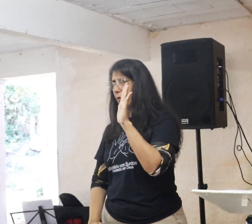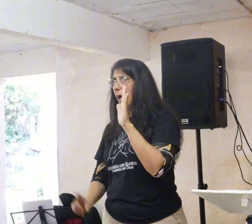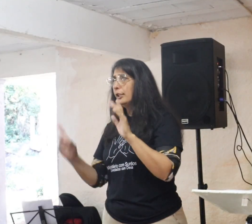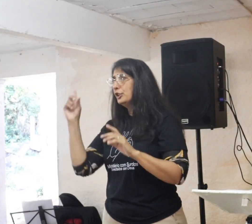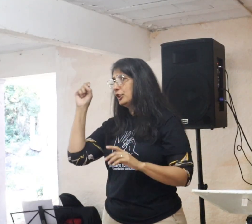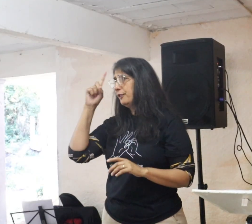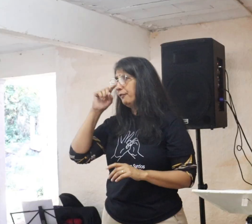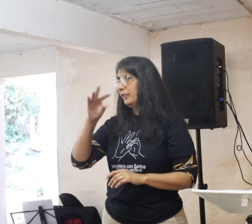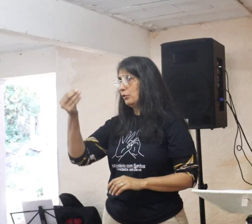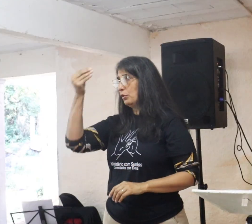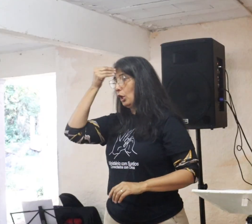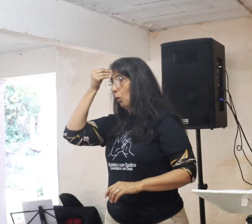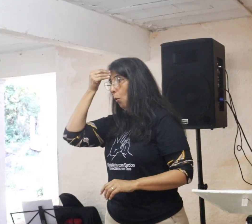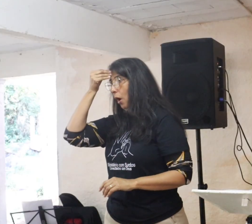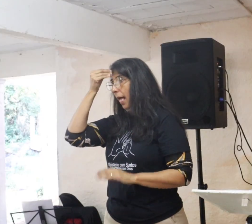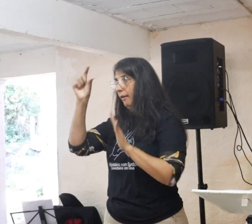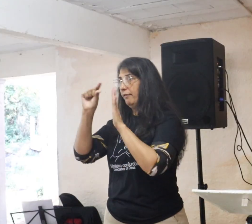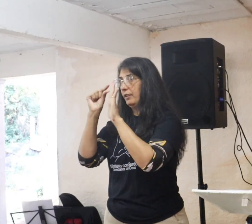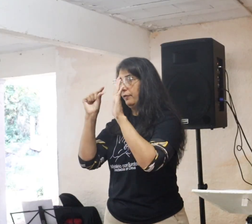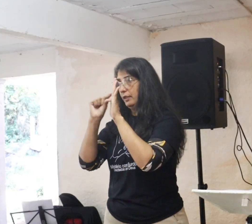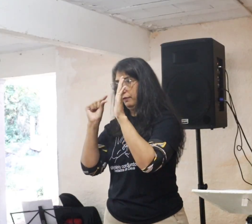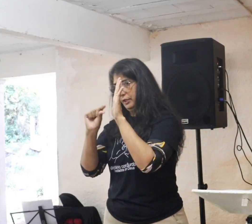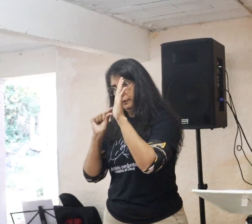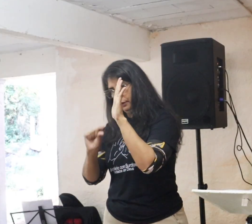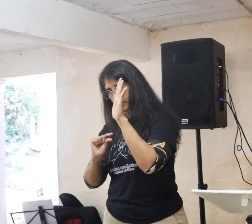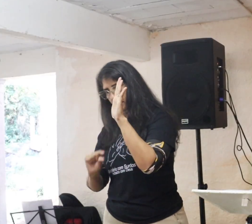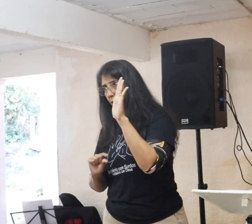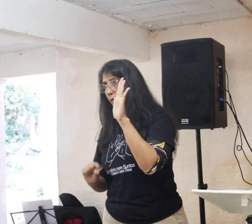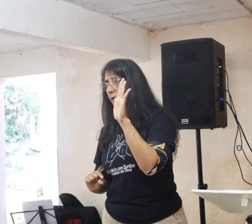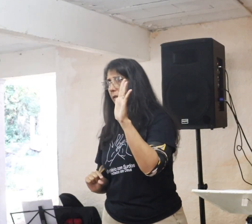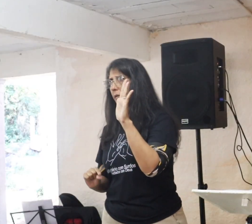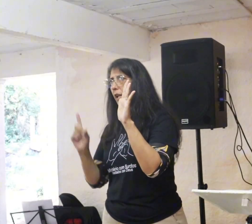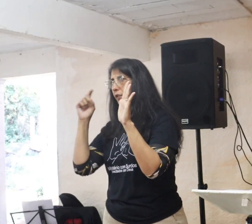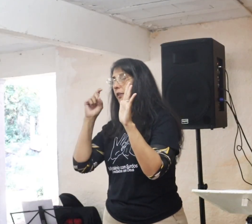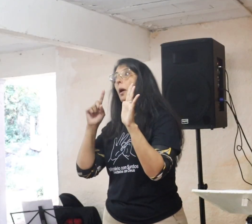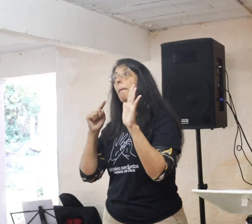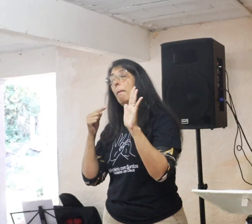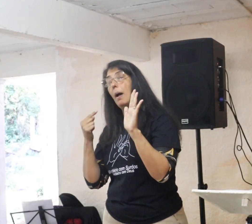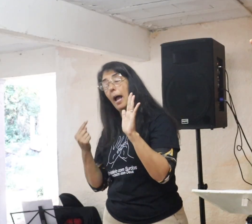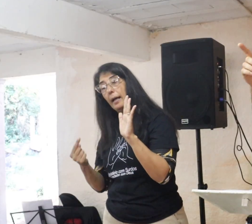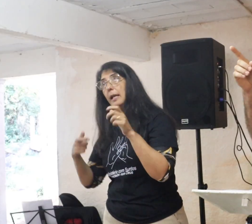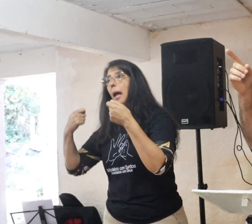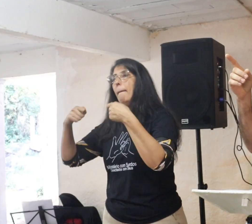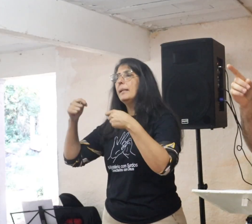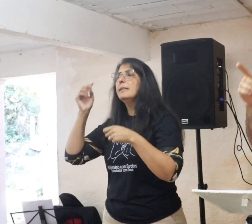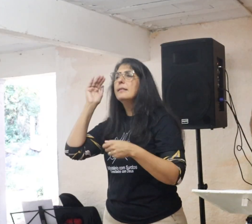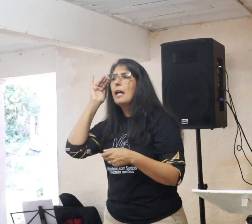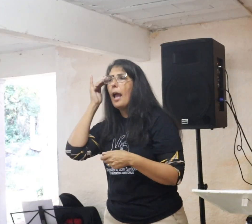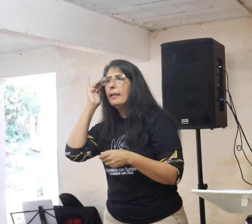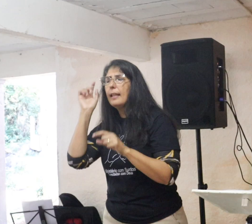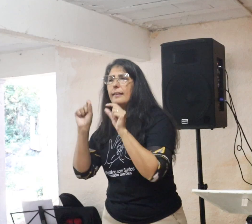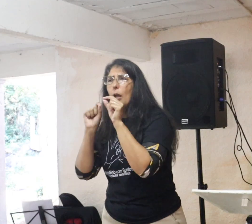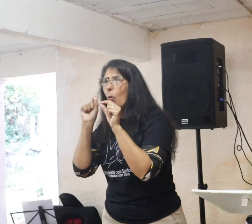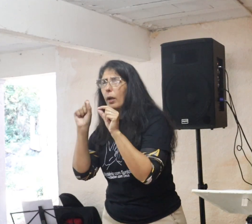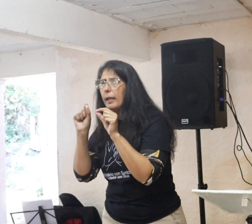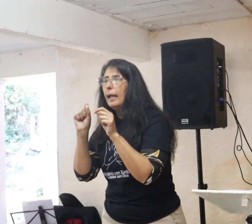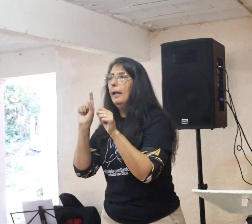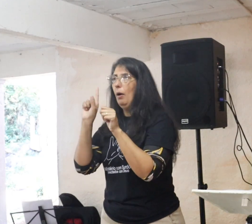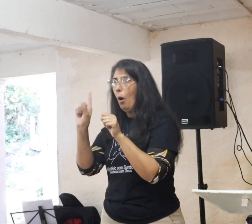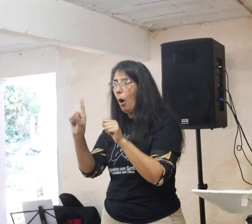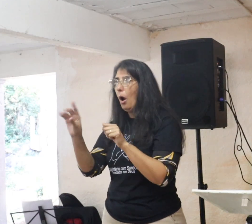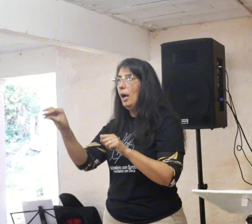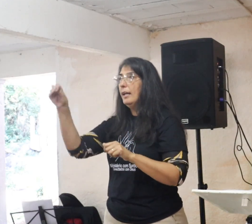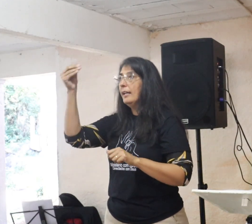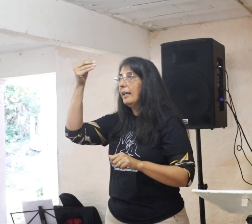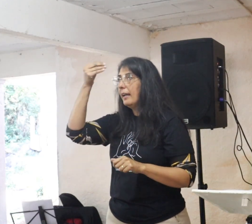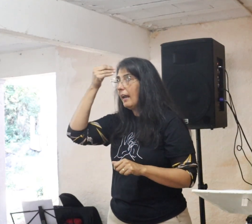assim, saber o que tem lá. Fala assim, olha, 1 Coríntios 15, fala, já sei o que tem lá. Sabe o que tem lá? 1 Coríntios